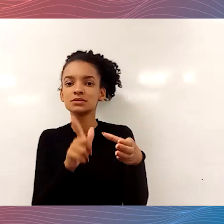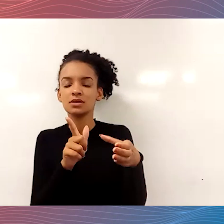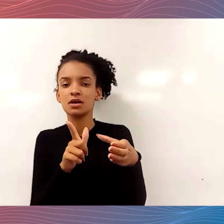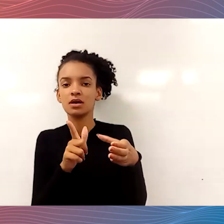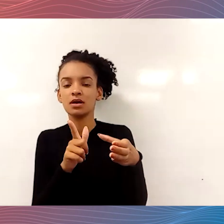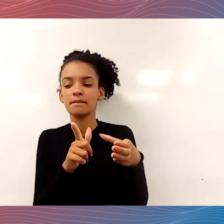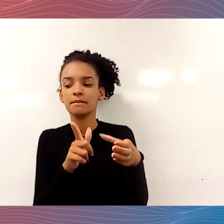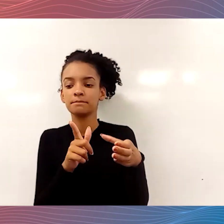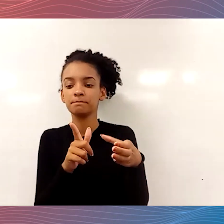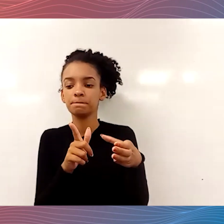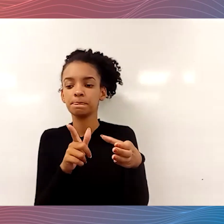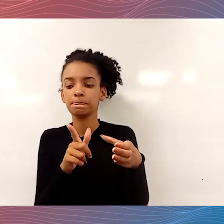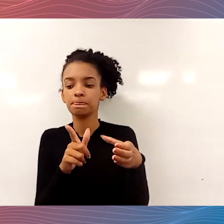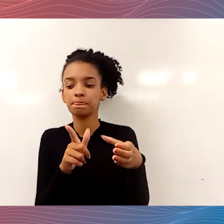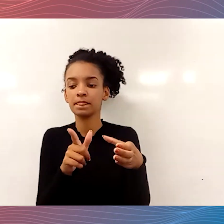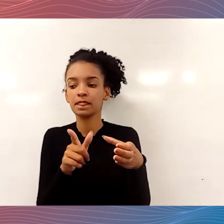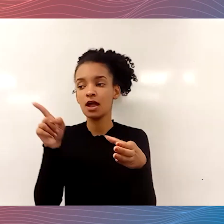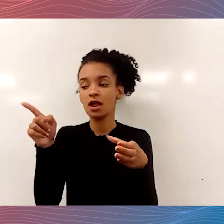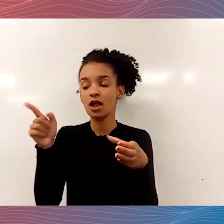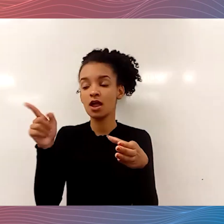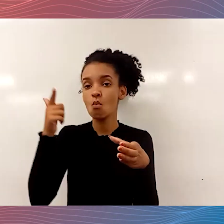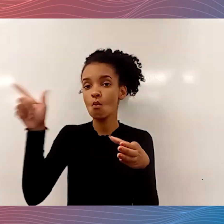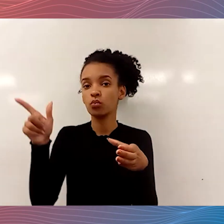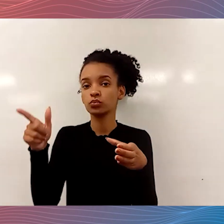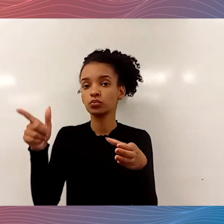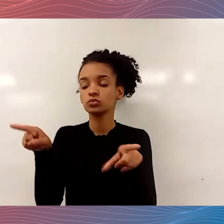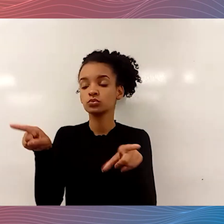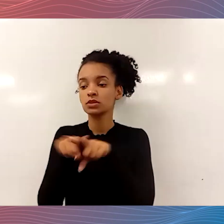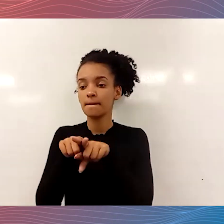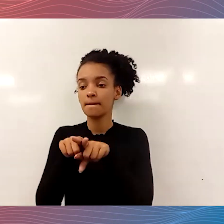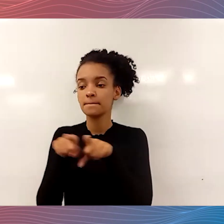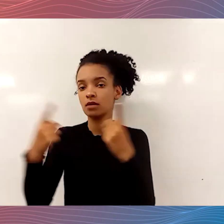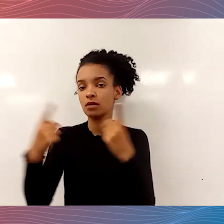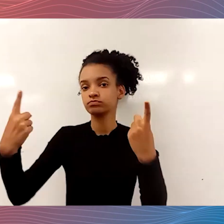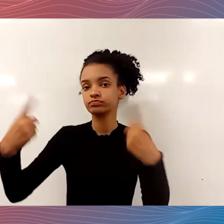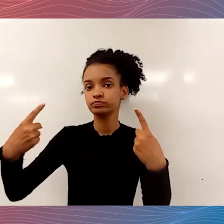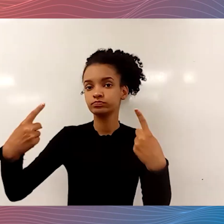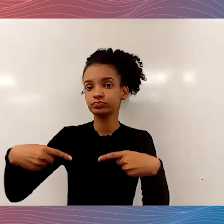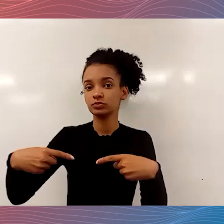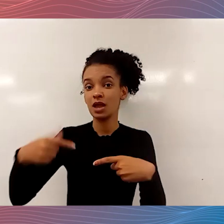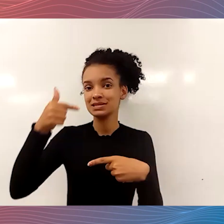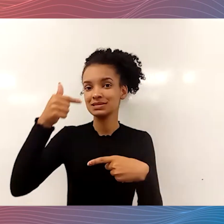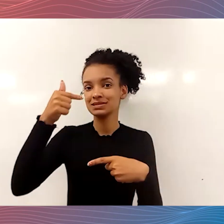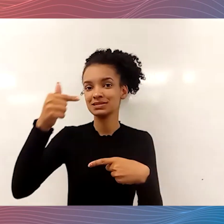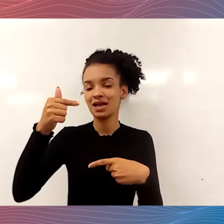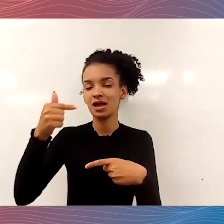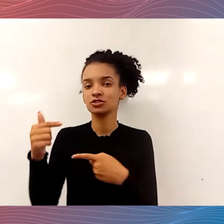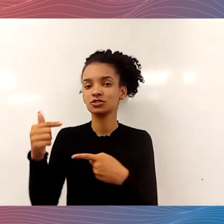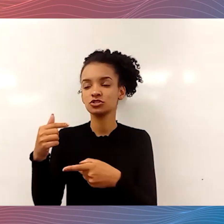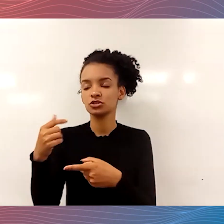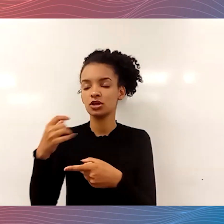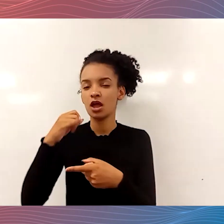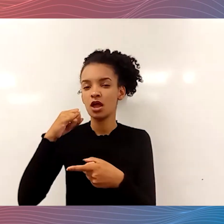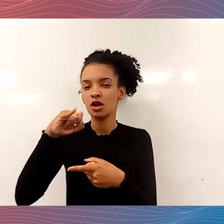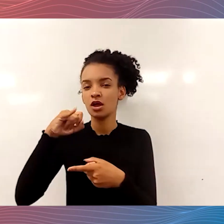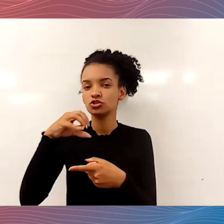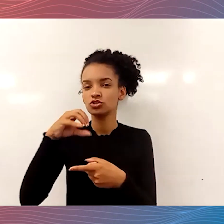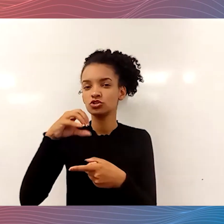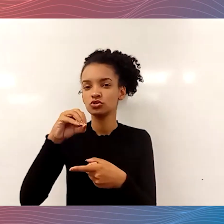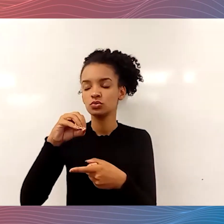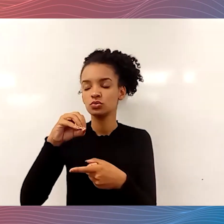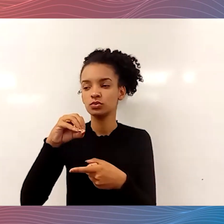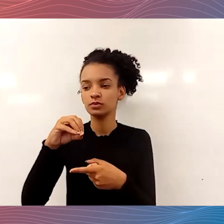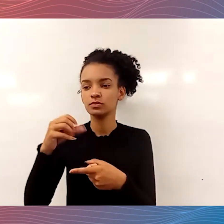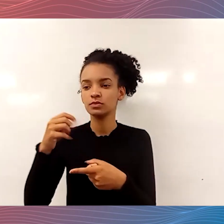oeste em uma série de 7 jogos, eles chamam de playoffs. E o melhor dos 7 leva